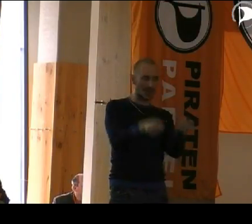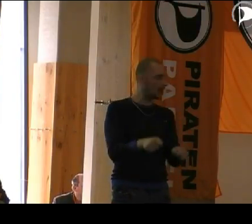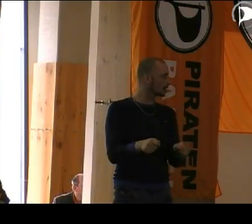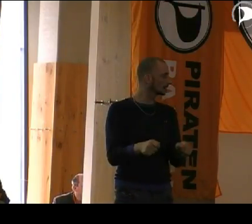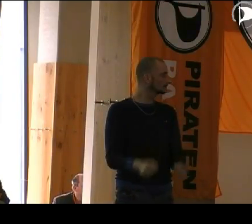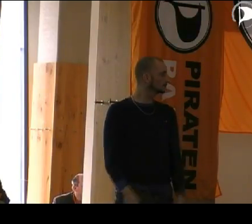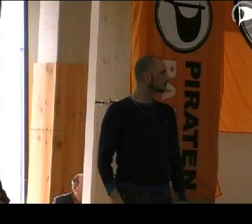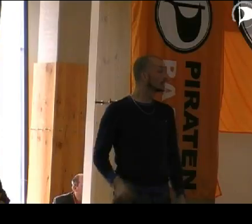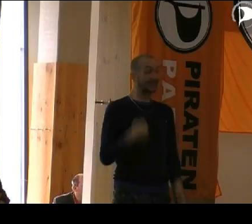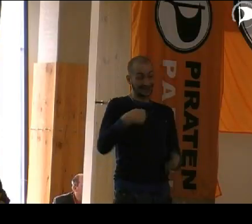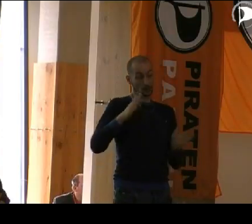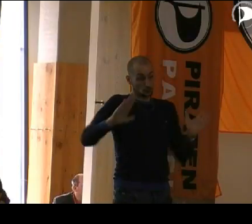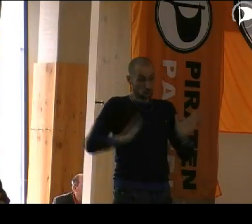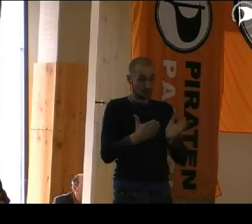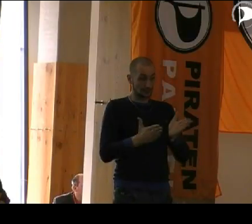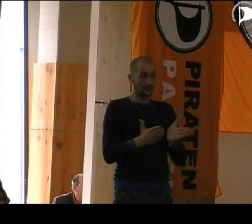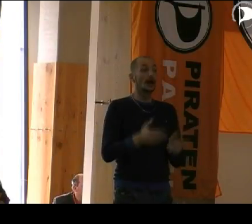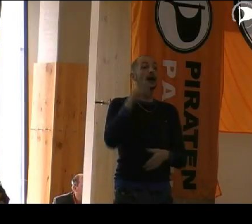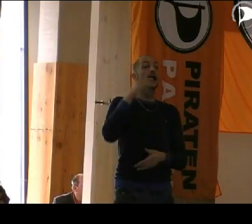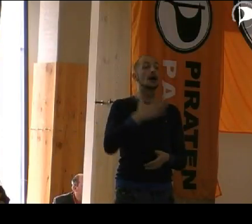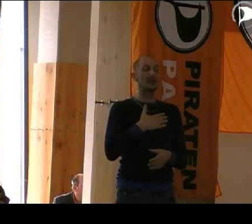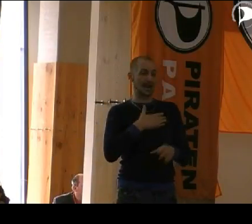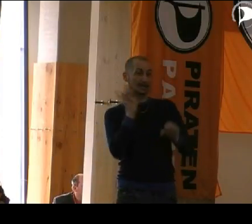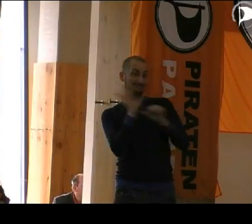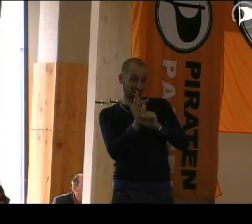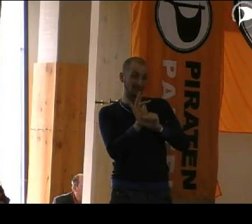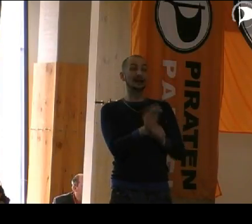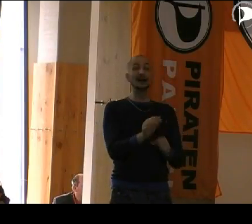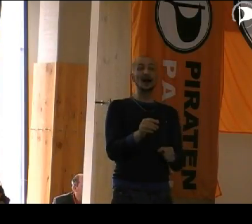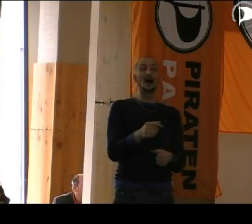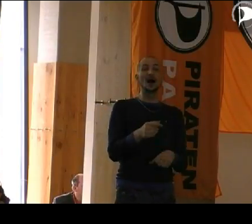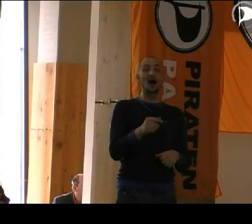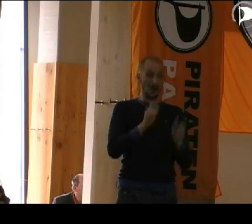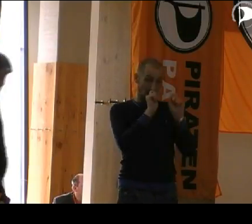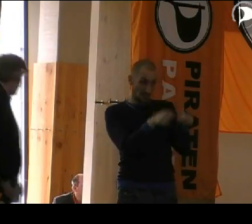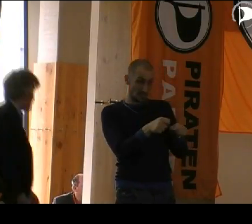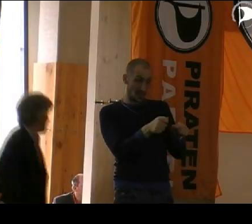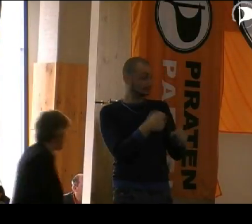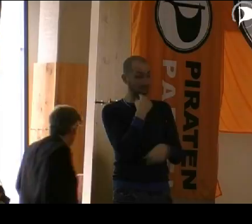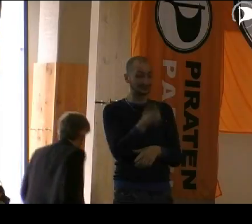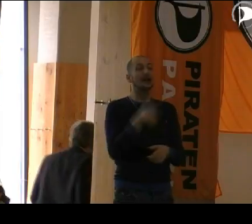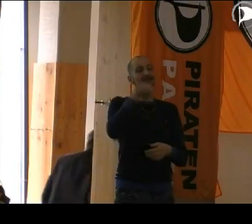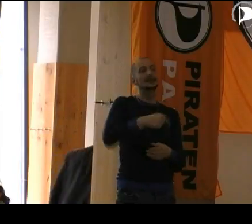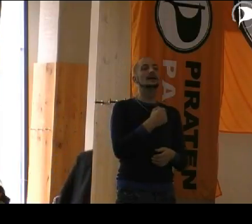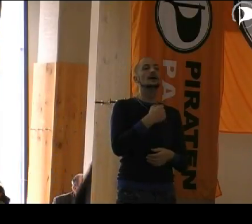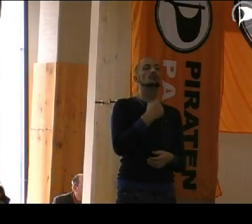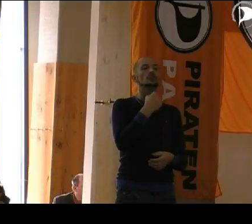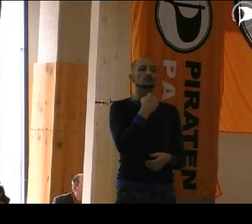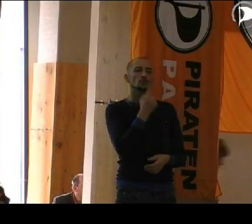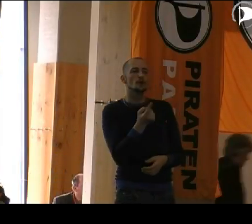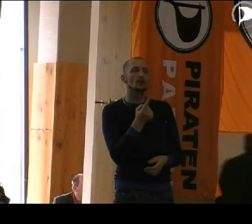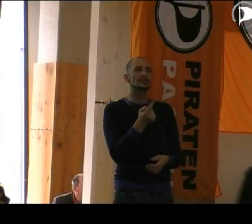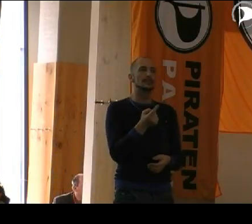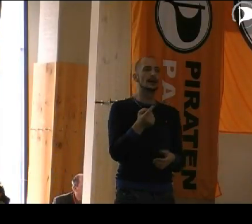ich mach doch gar nicht mehr meine contra argumente gegen den antrag sagen weil das stimmungsbild waren eindeutig ich möchte aber